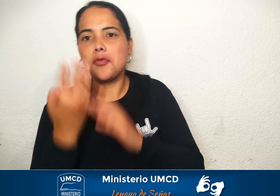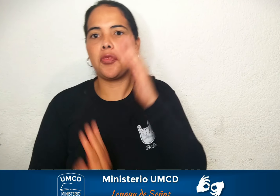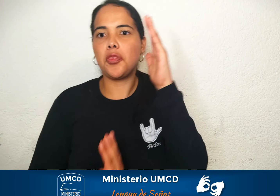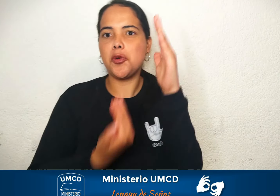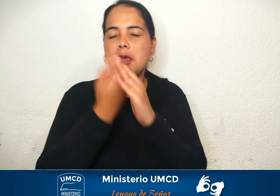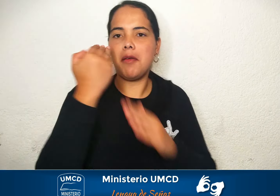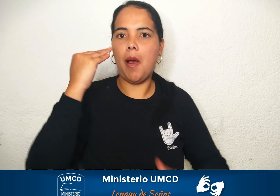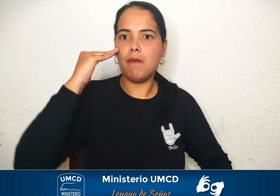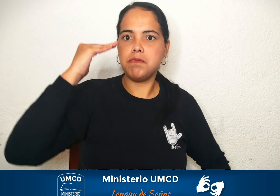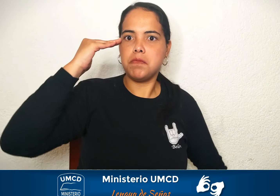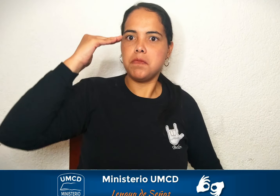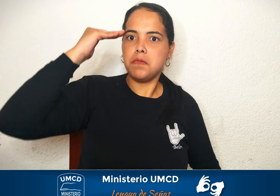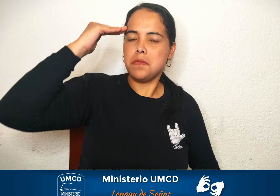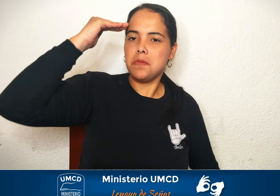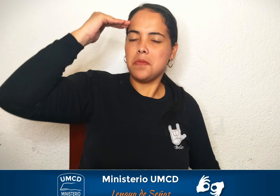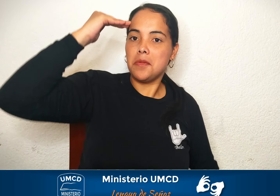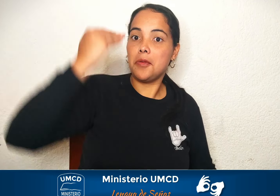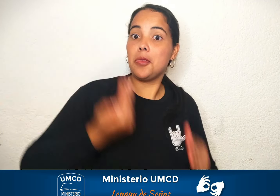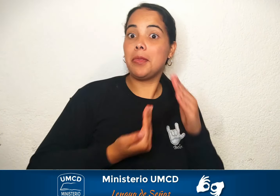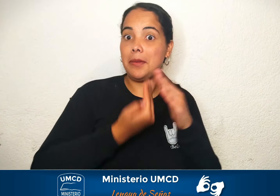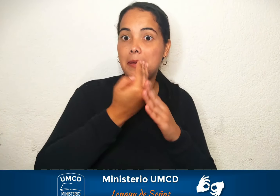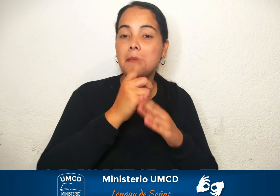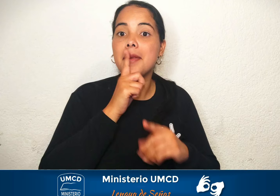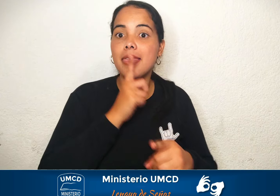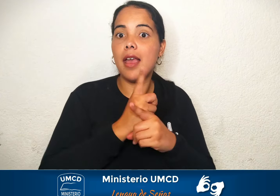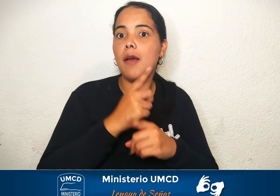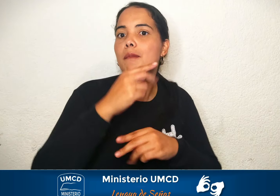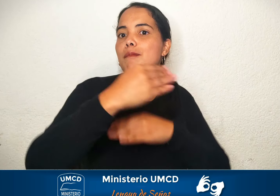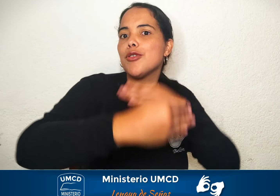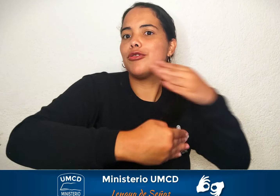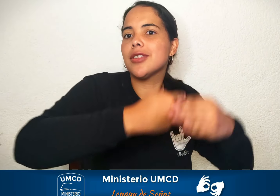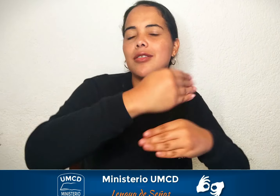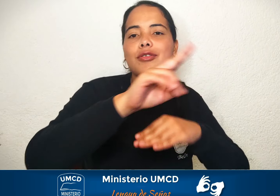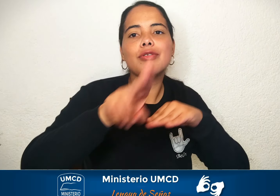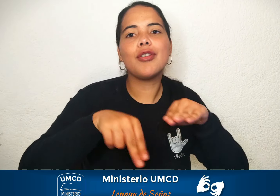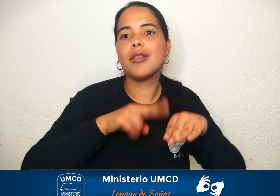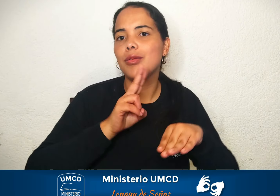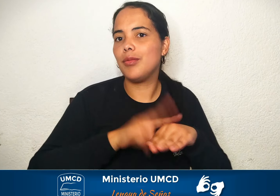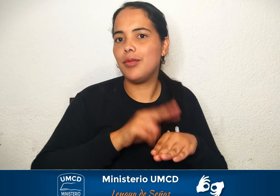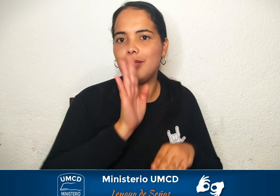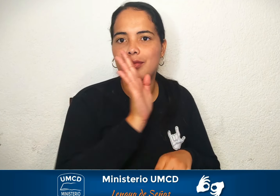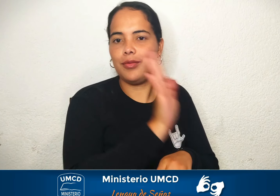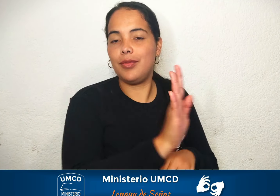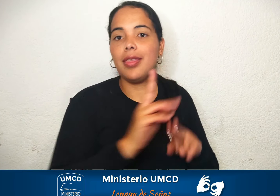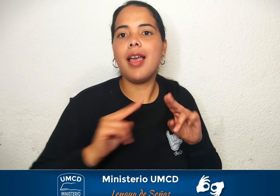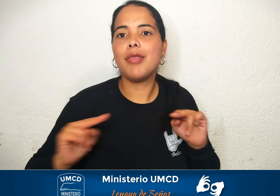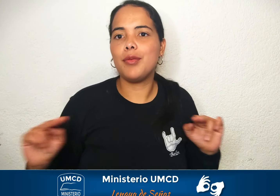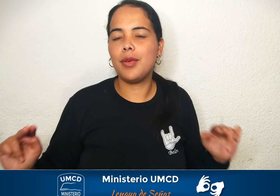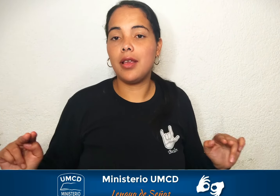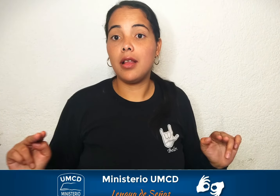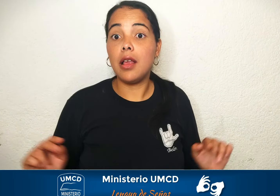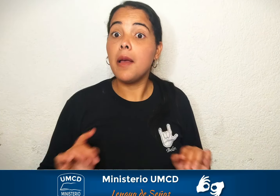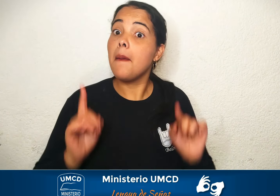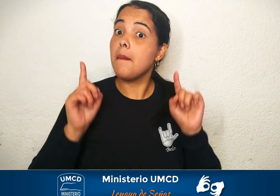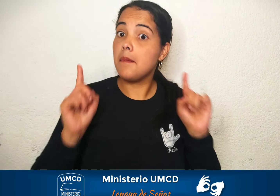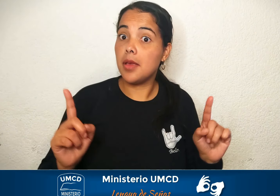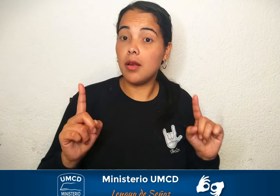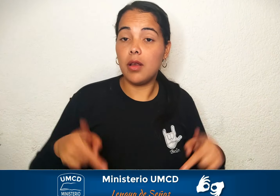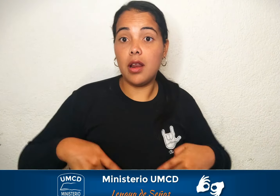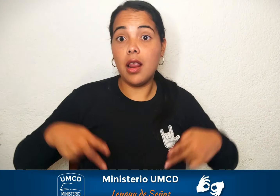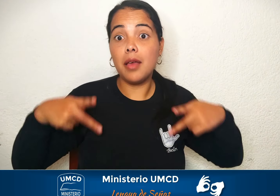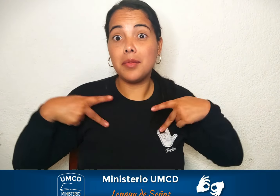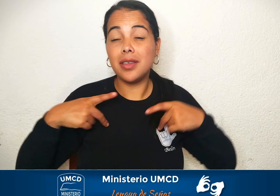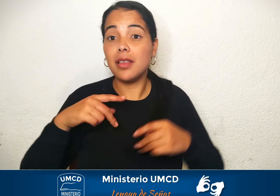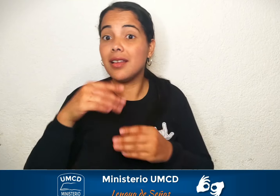una nueva etapa en la vida de ellos. Es el proceso natural del crecimiento. Pero en la vida espiritual,